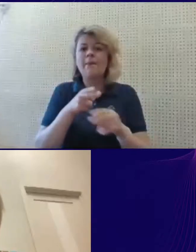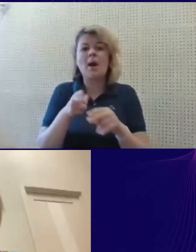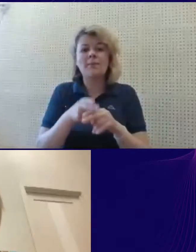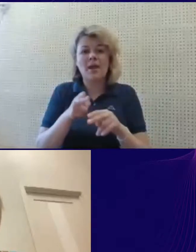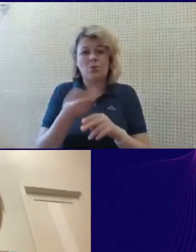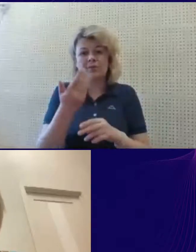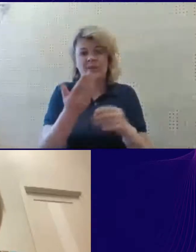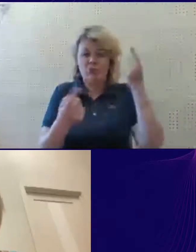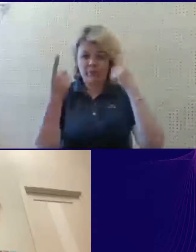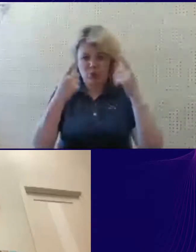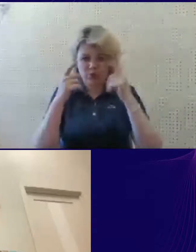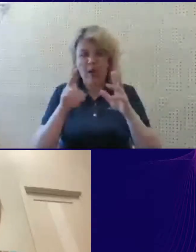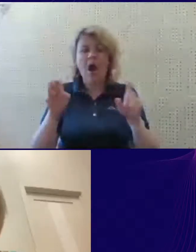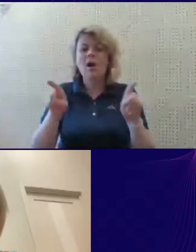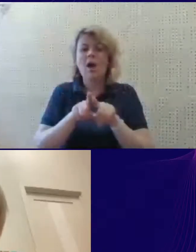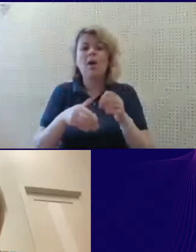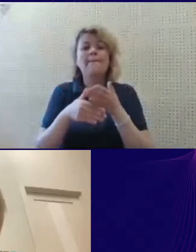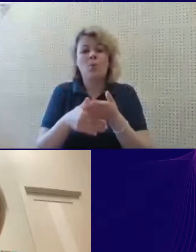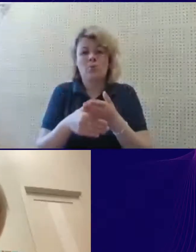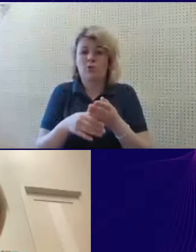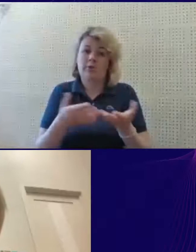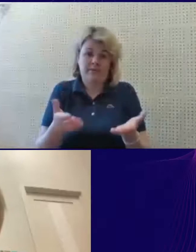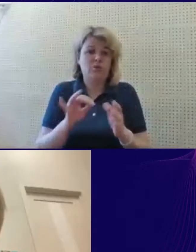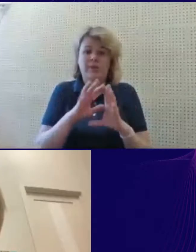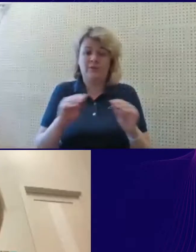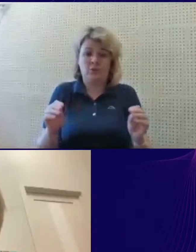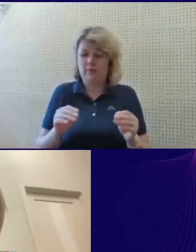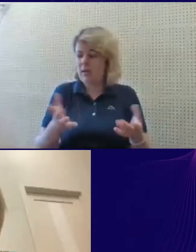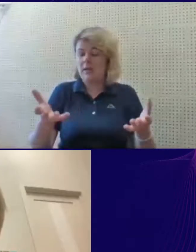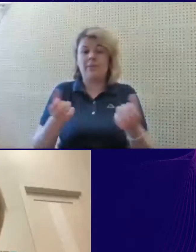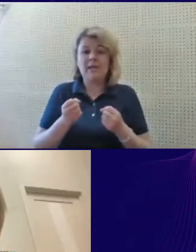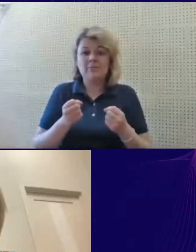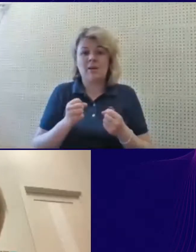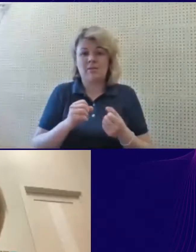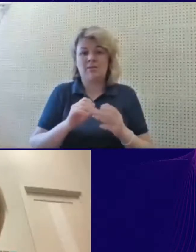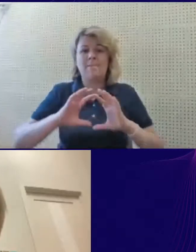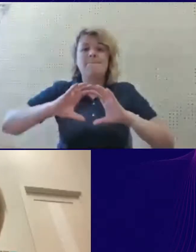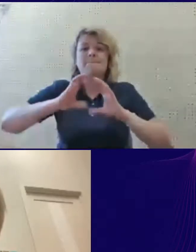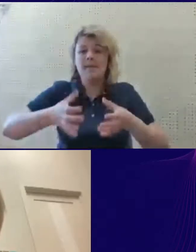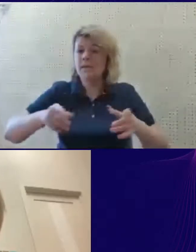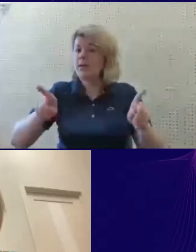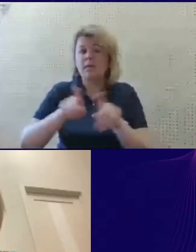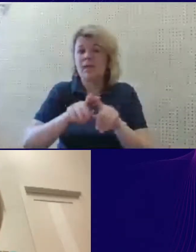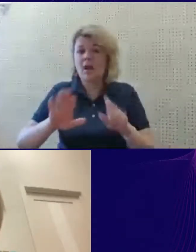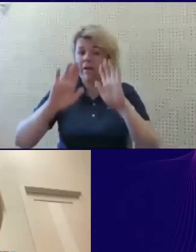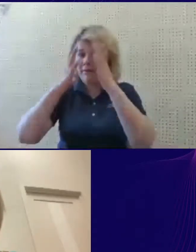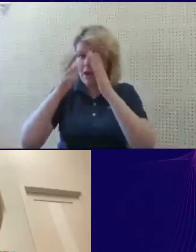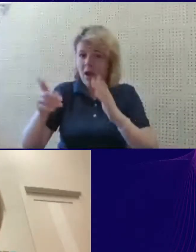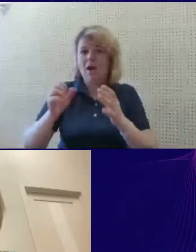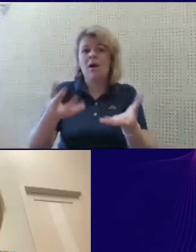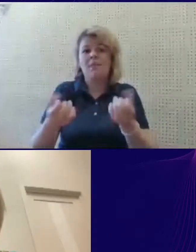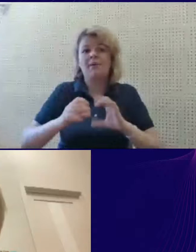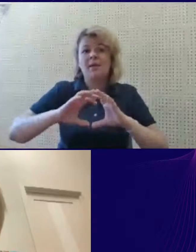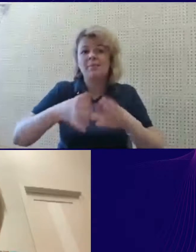твоему творчеству, а как помощь, понимаешь? Вот и все. Принимать мир не как врага, а как помощника